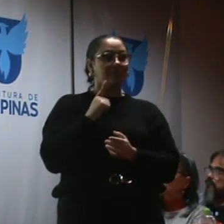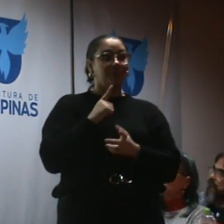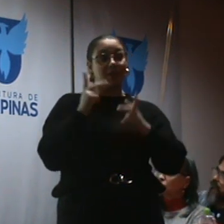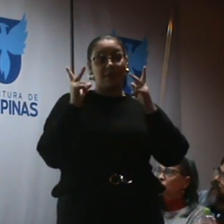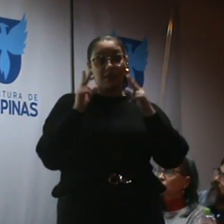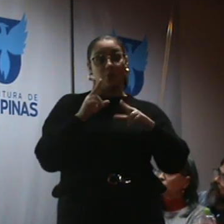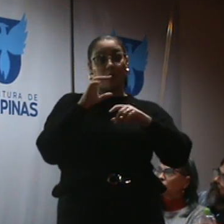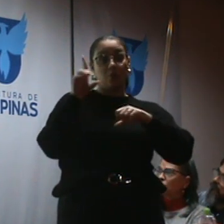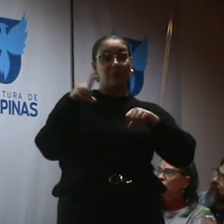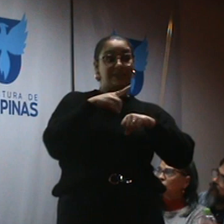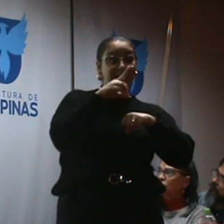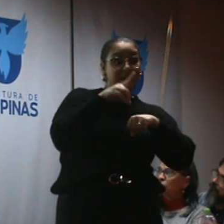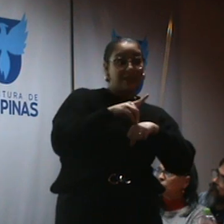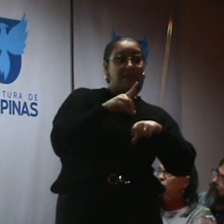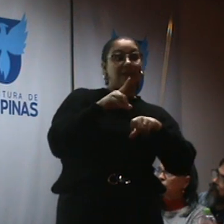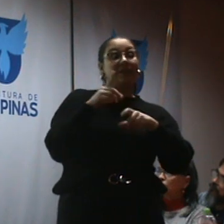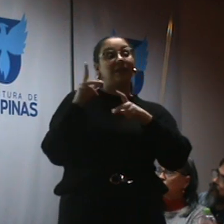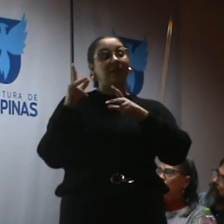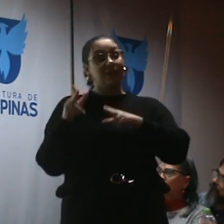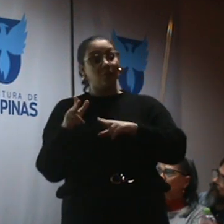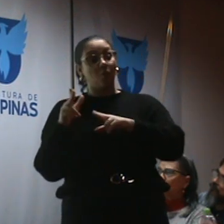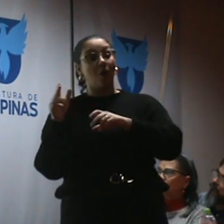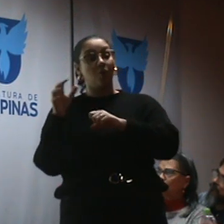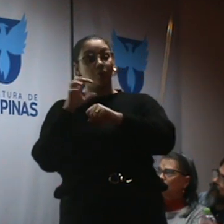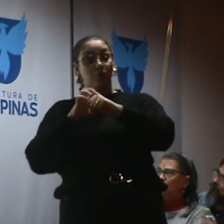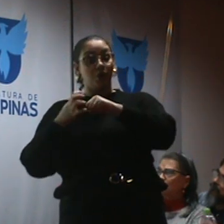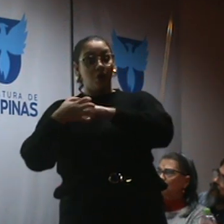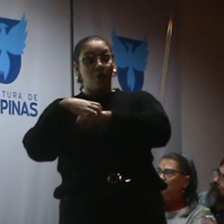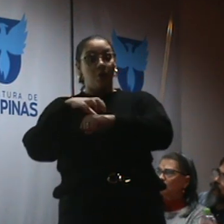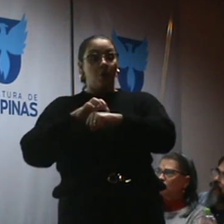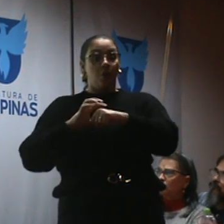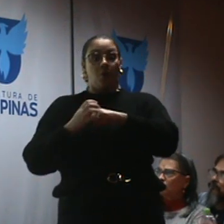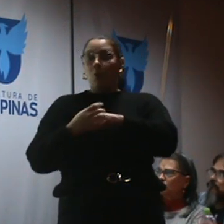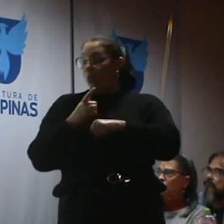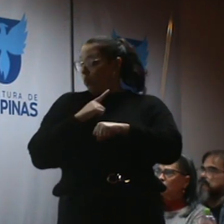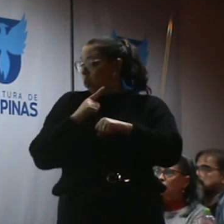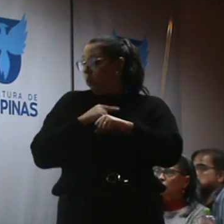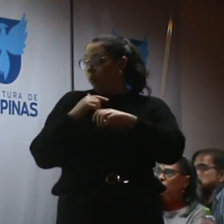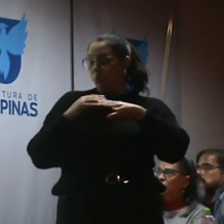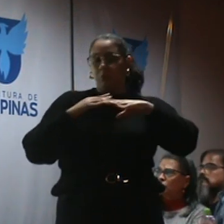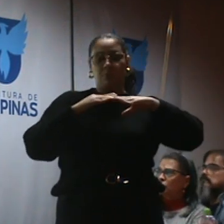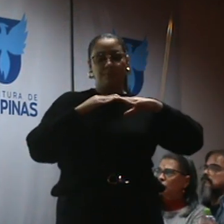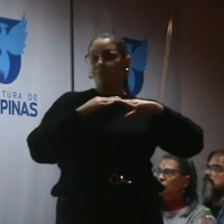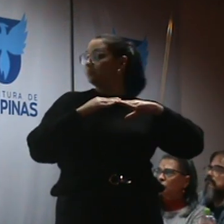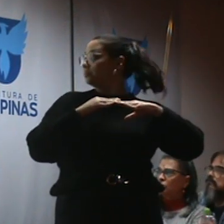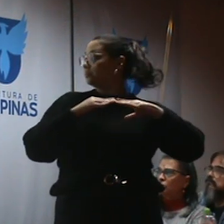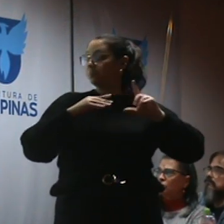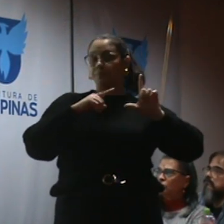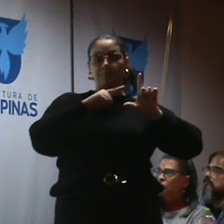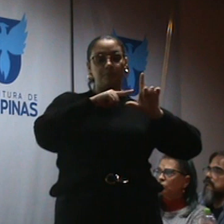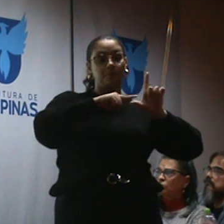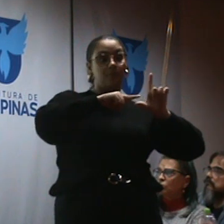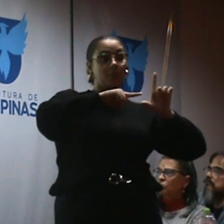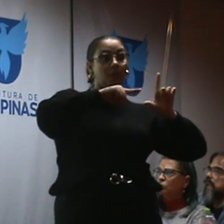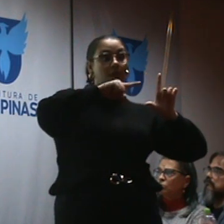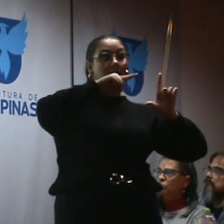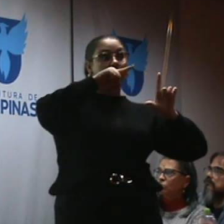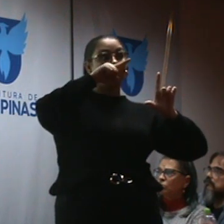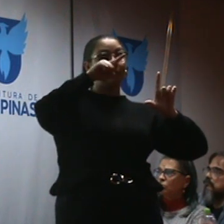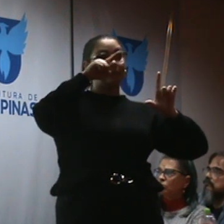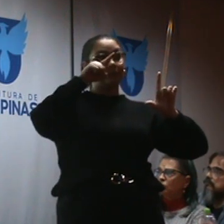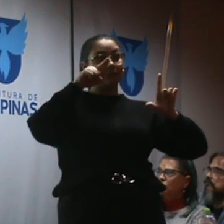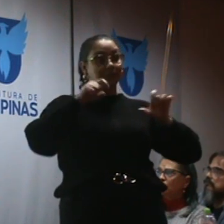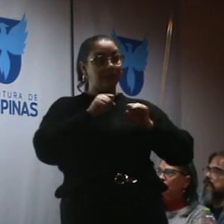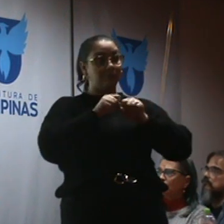para chikungunya, mostrando o momento em que ele sai do limiar esperado, que é cinza, e entra em epidemia. Ele